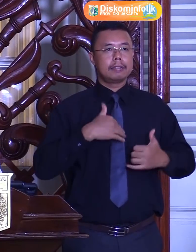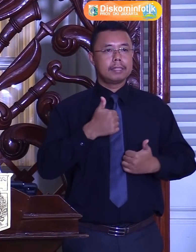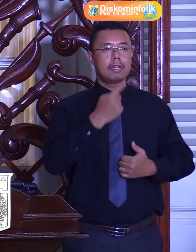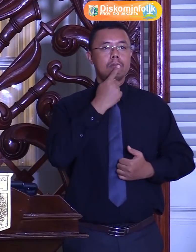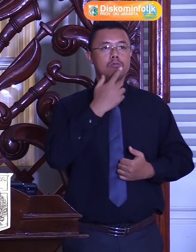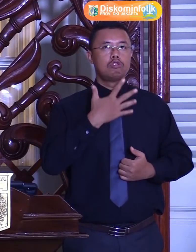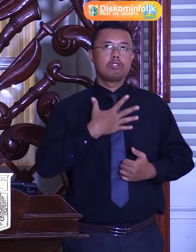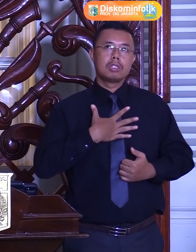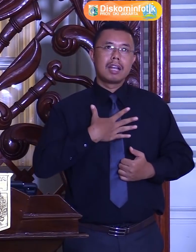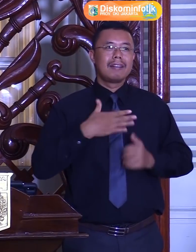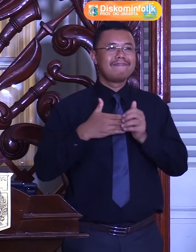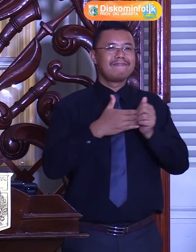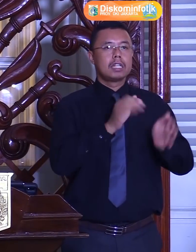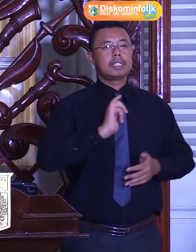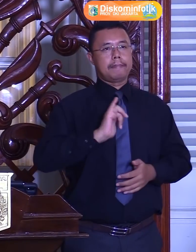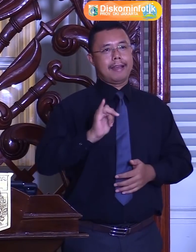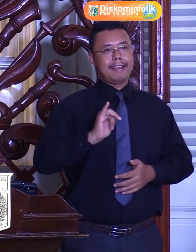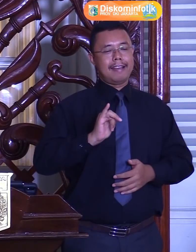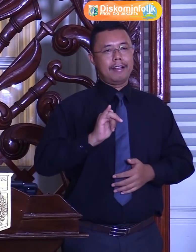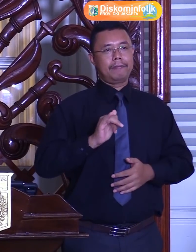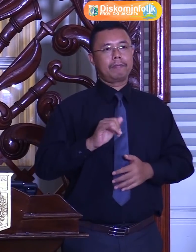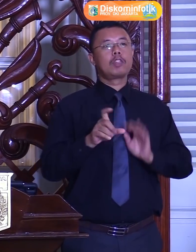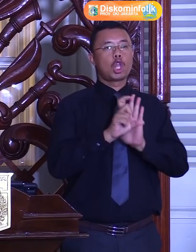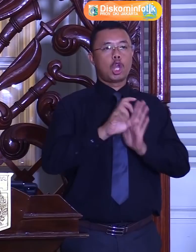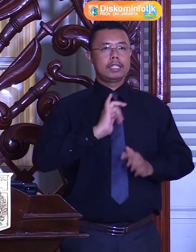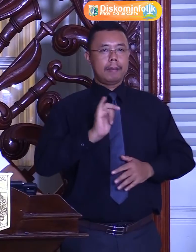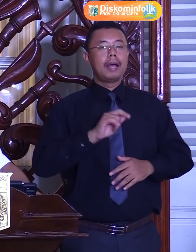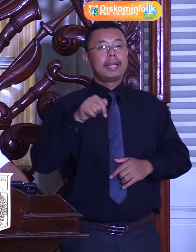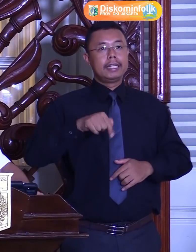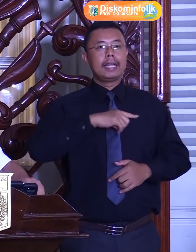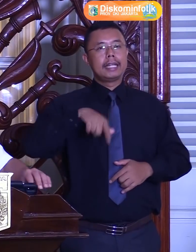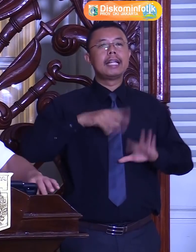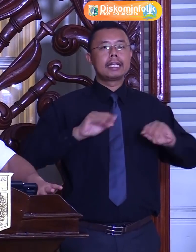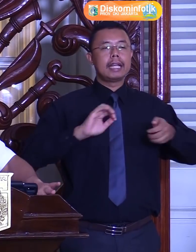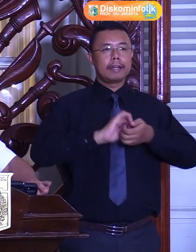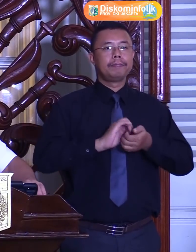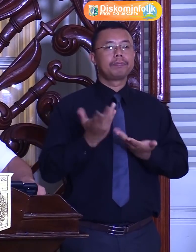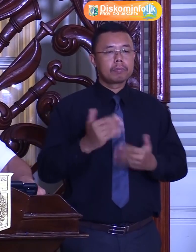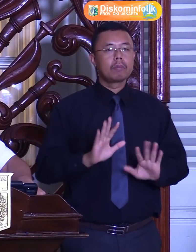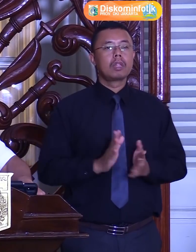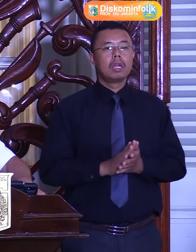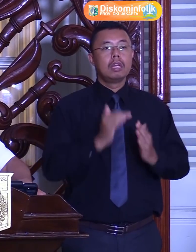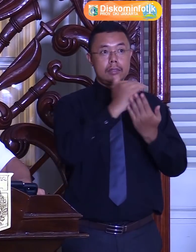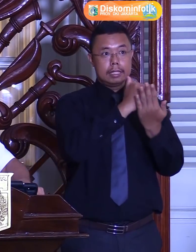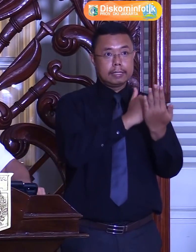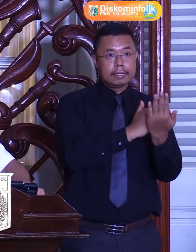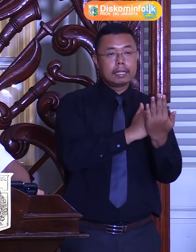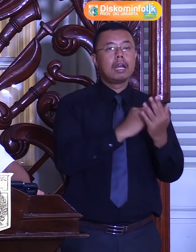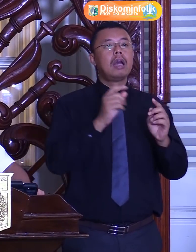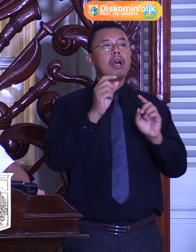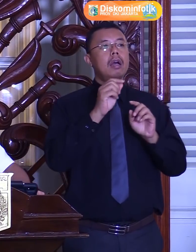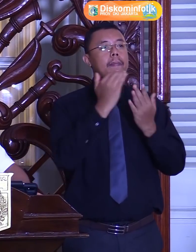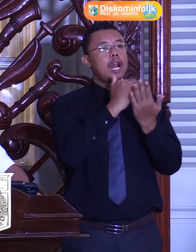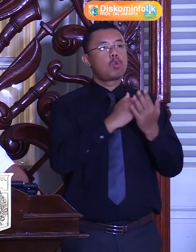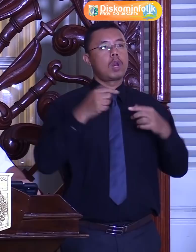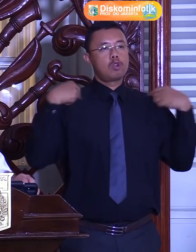memiliki pedoman yang sama. Jadi itu yang tadi dilakukan. Penyusunan pergub sendiri praktis